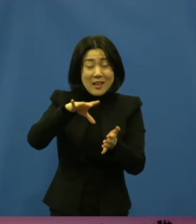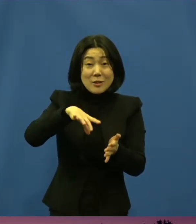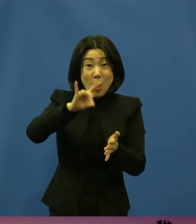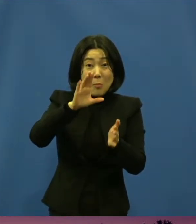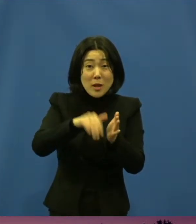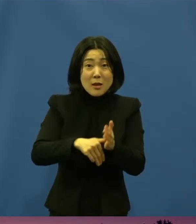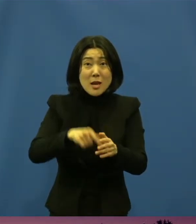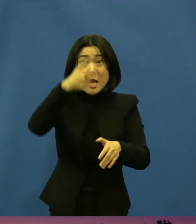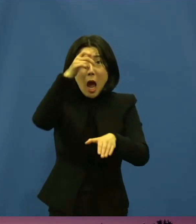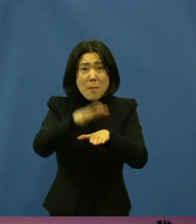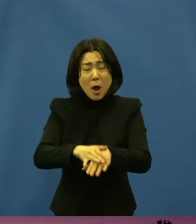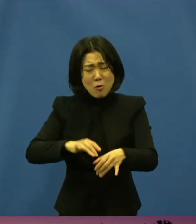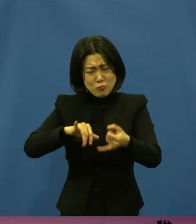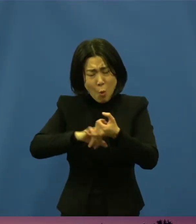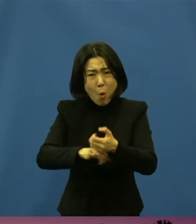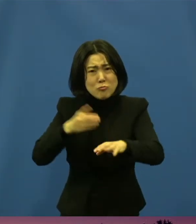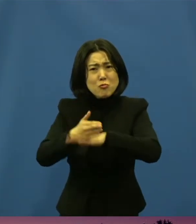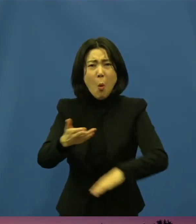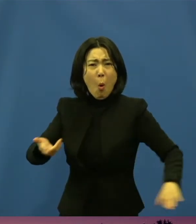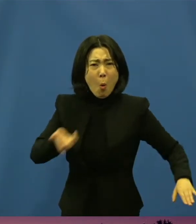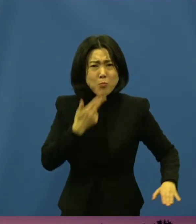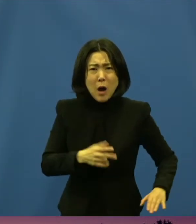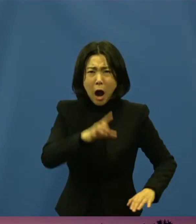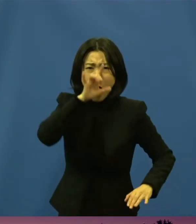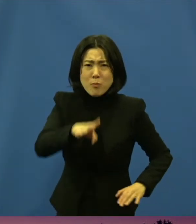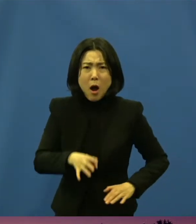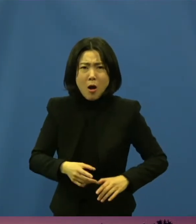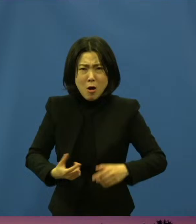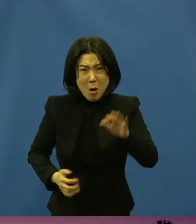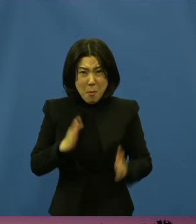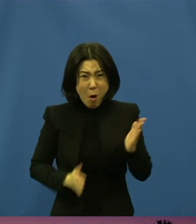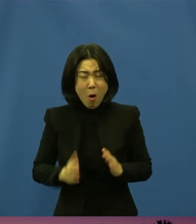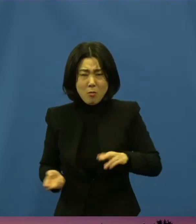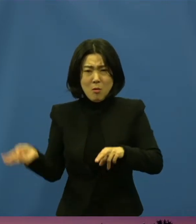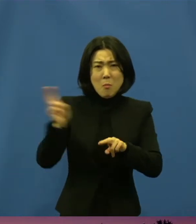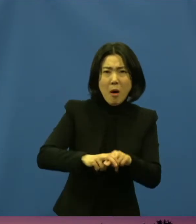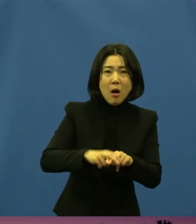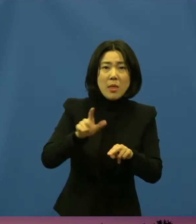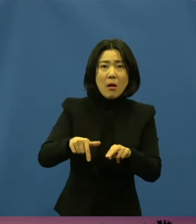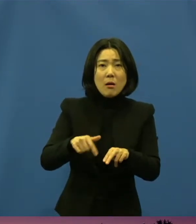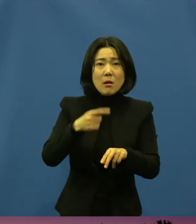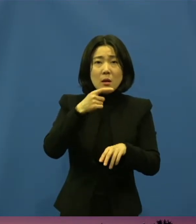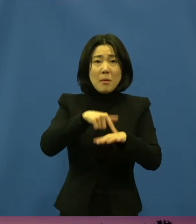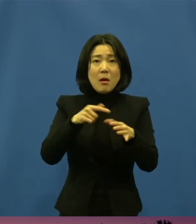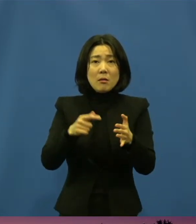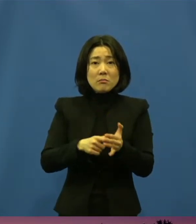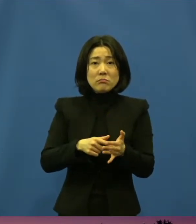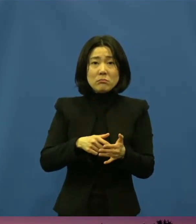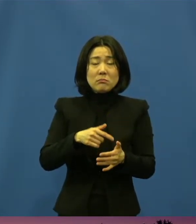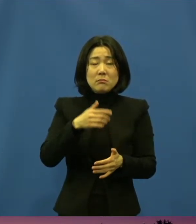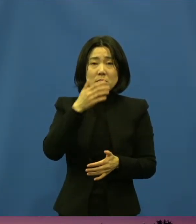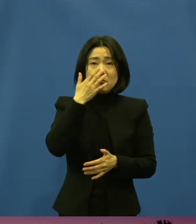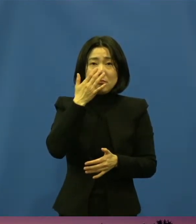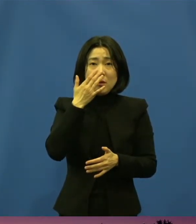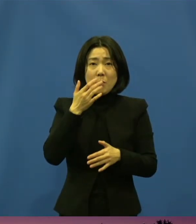징후는 다양하게 나타납니다. 찬송 부를 때도 드러날 수 있습니다. 건성으로 부르는 거예요.